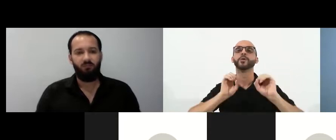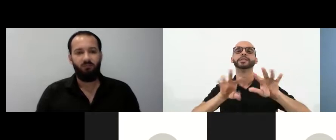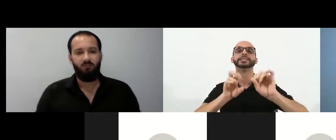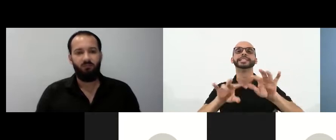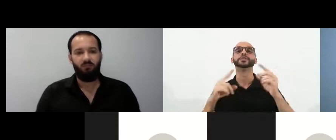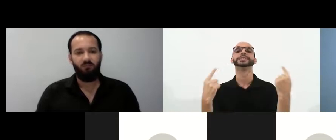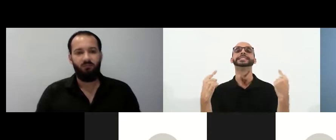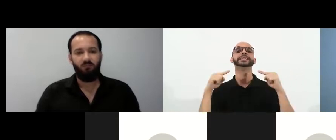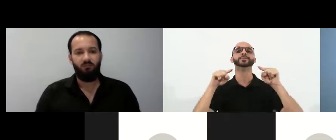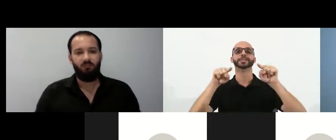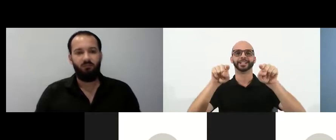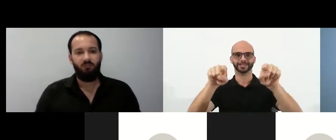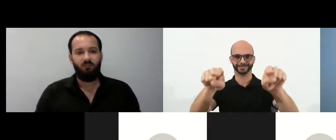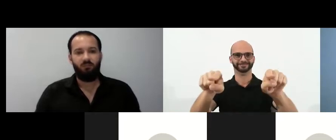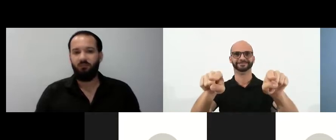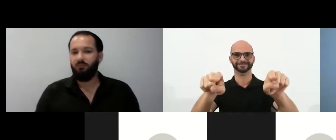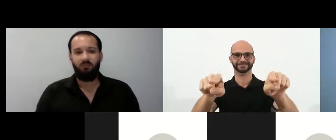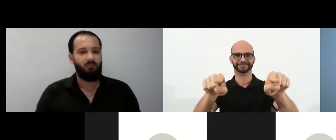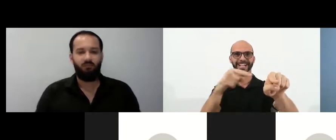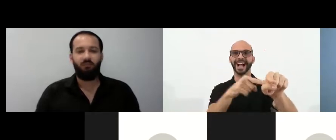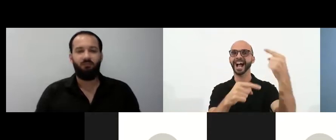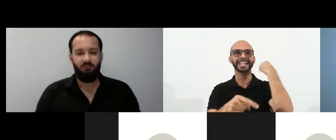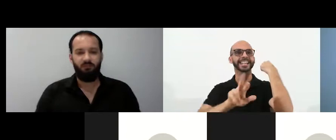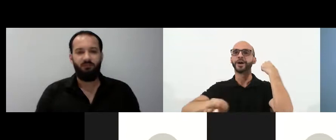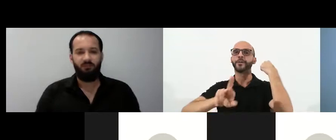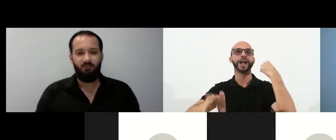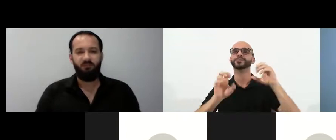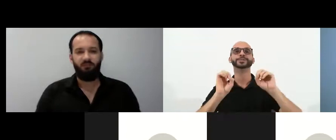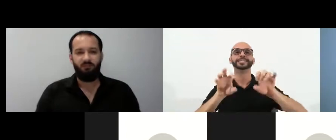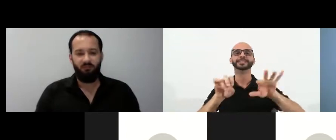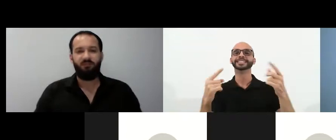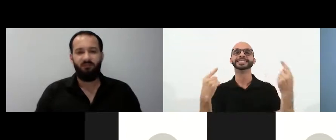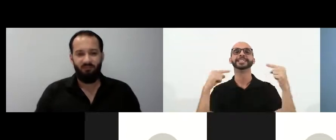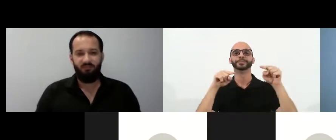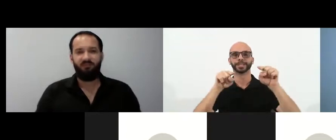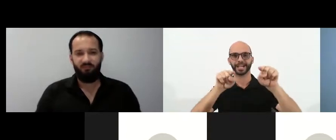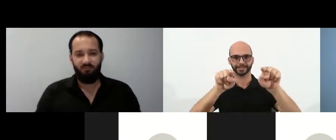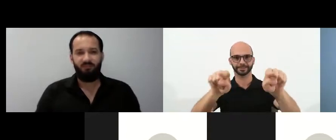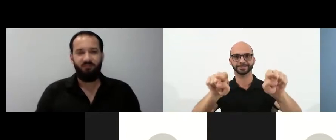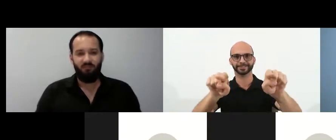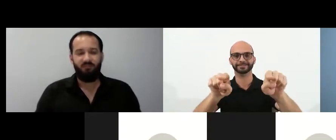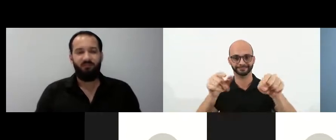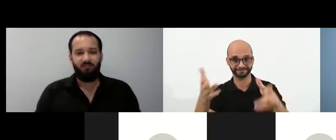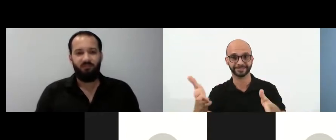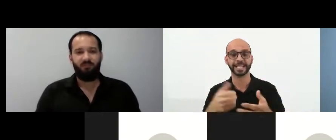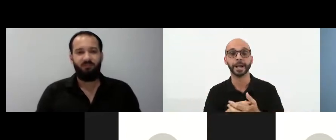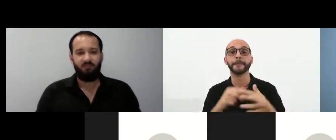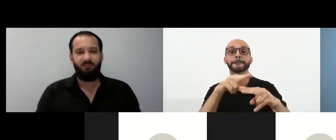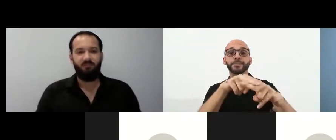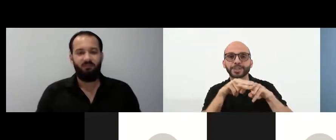textos. E não era simultâneo, não era uma educação simultânea.